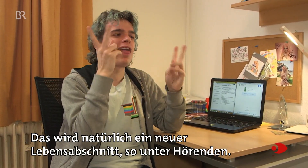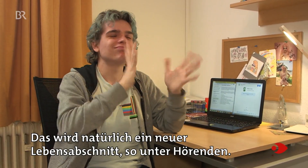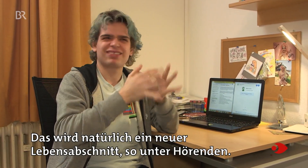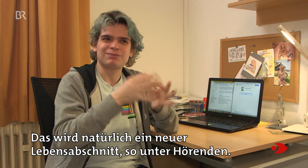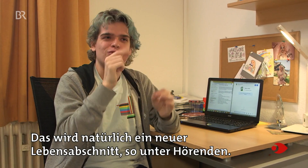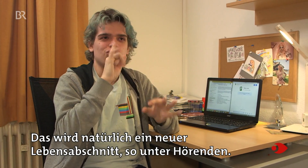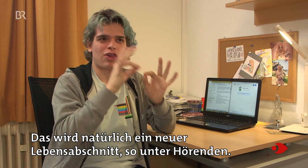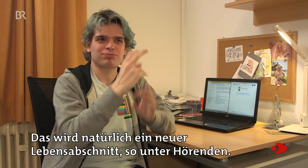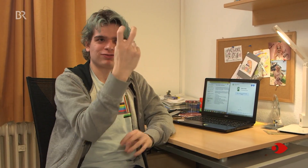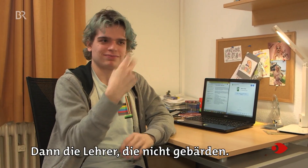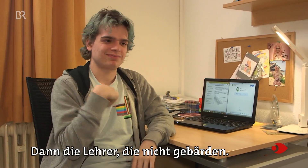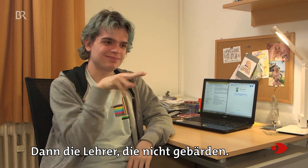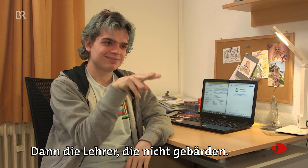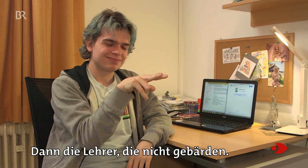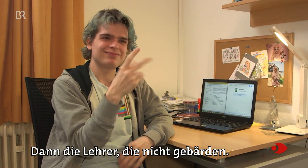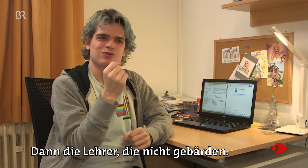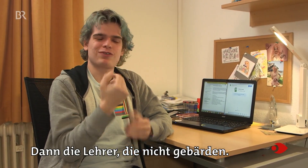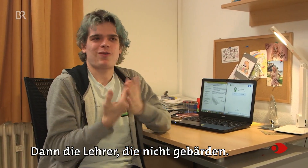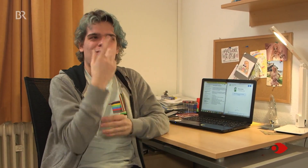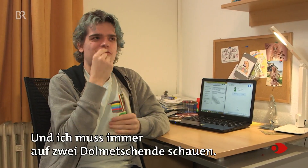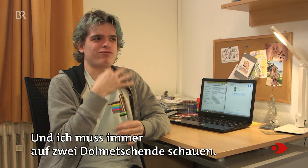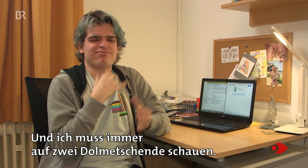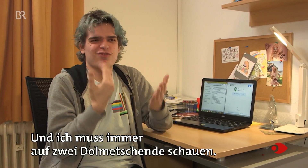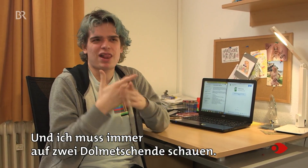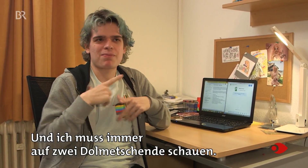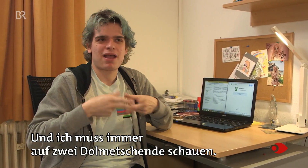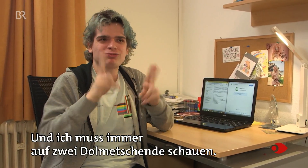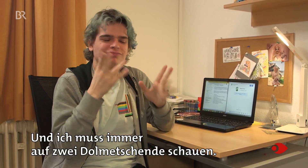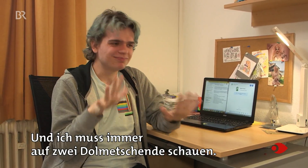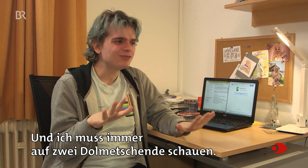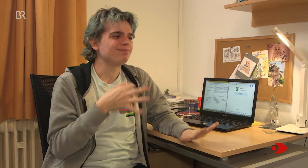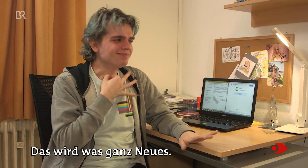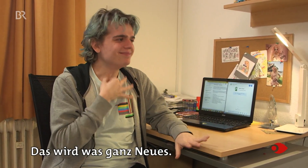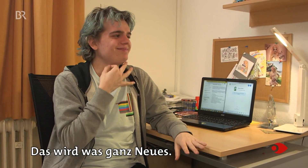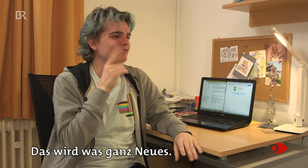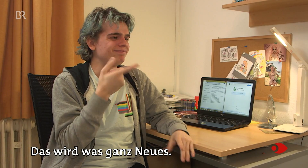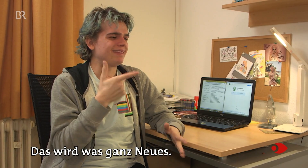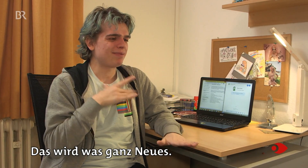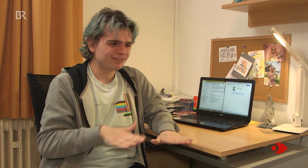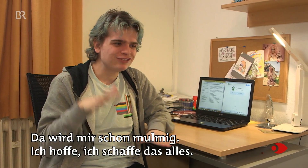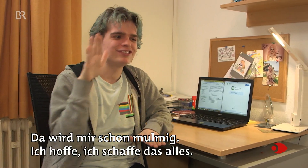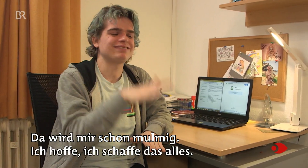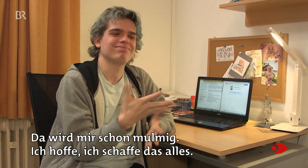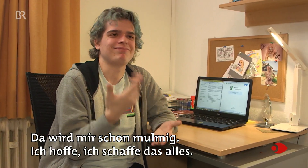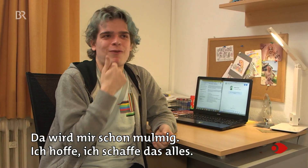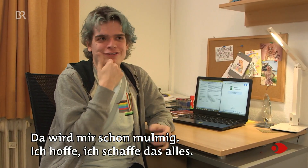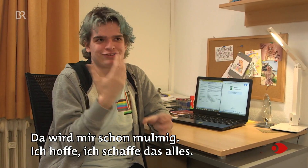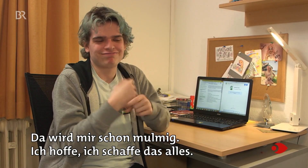zu Unterhörenden. Dann die Lehrer, die nicht gebärden und ich muss immer auf 2 Dolmetschende schauen. Das wird was ganz Neues, da wird mir schon mulmig. Ich hoffe, ich schaffe das